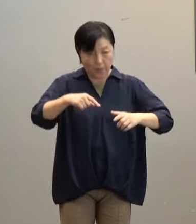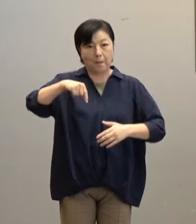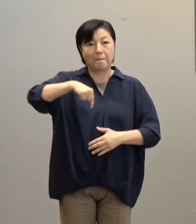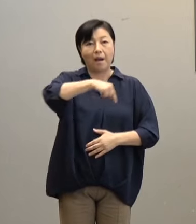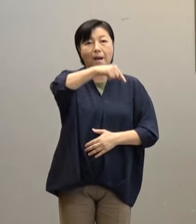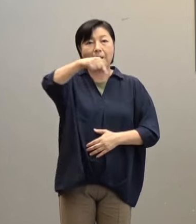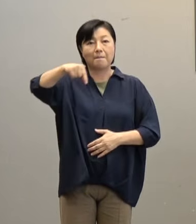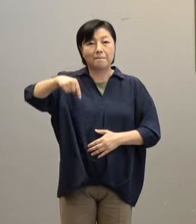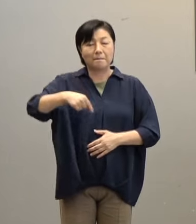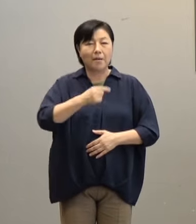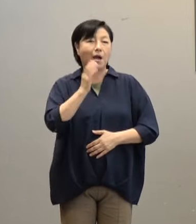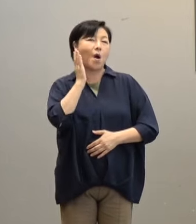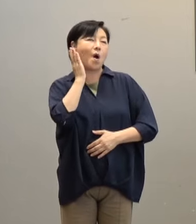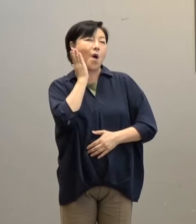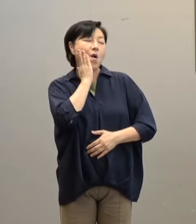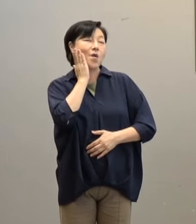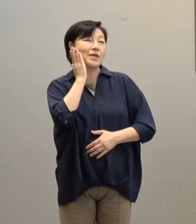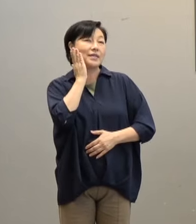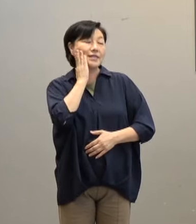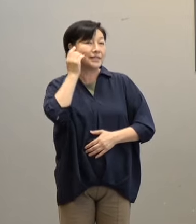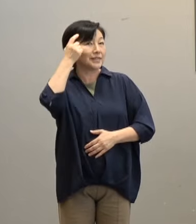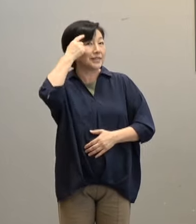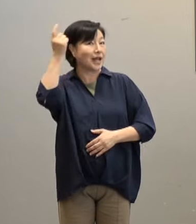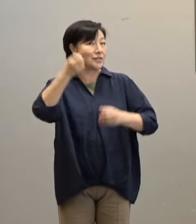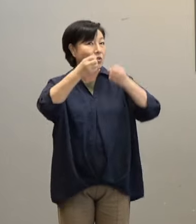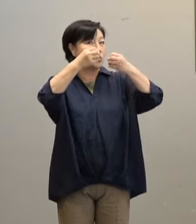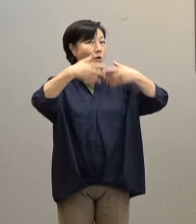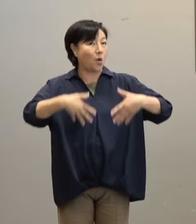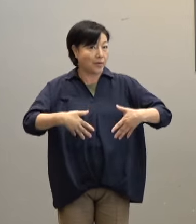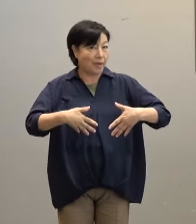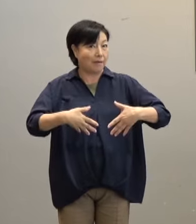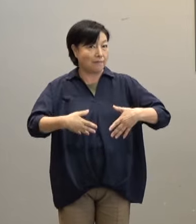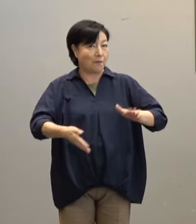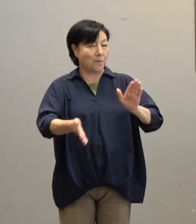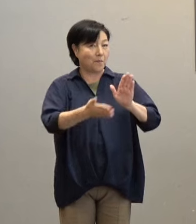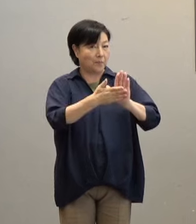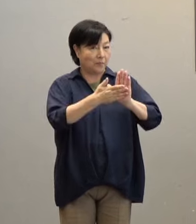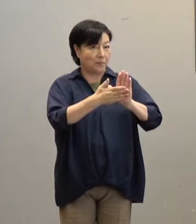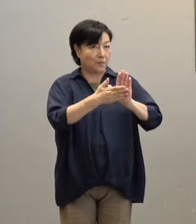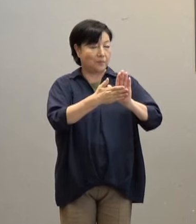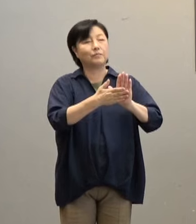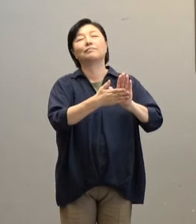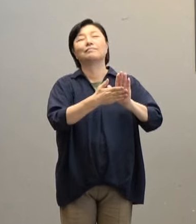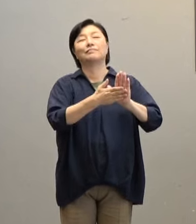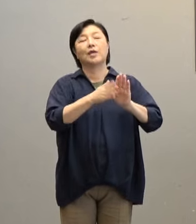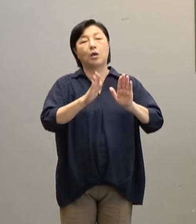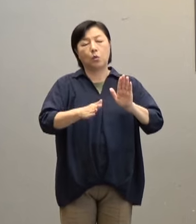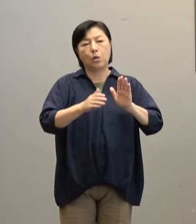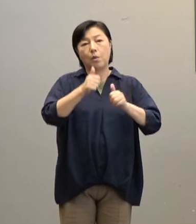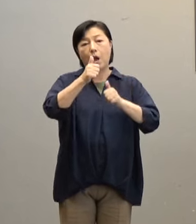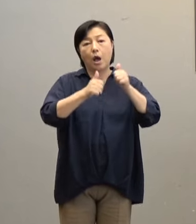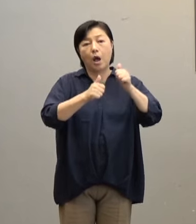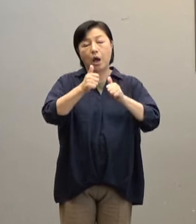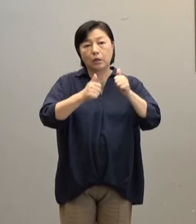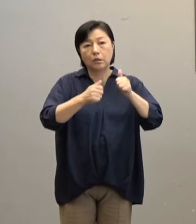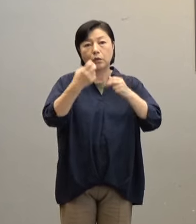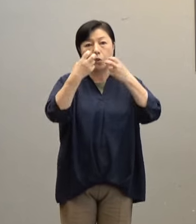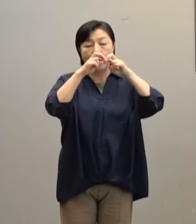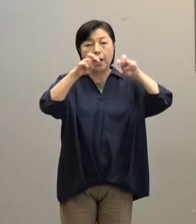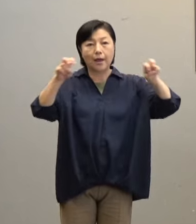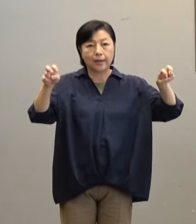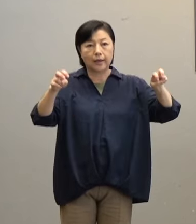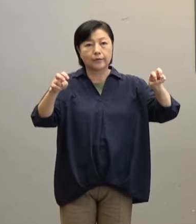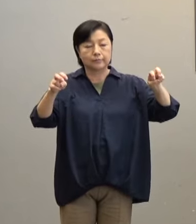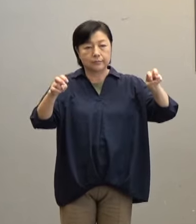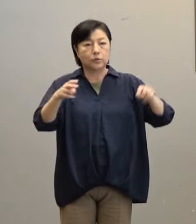るという美味しい梨の条件をデザインに落とし込んでいます。化粧箱はテストマーケティングを兼ねて試験的に製作を